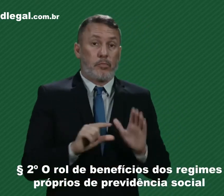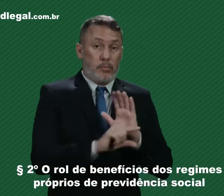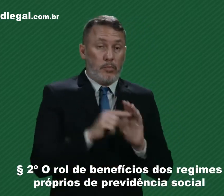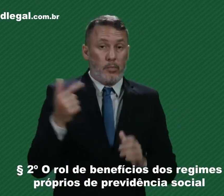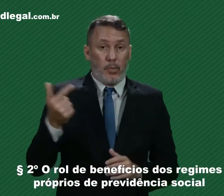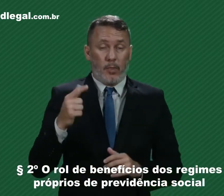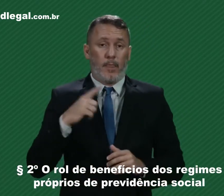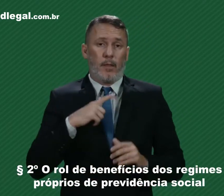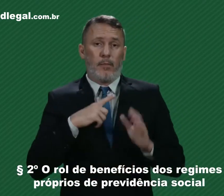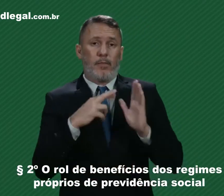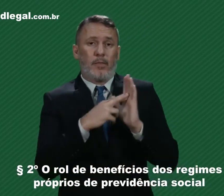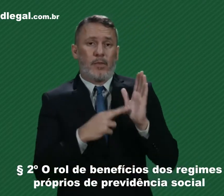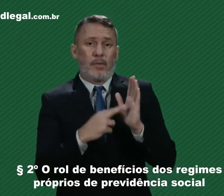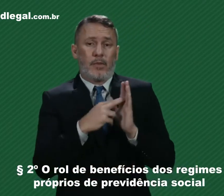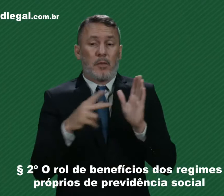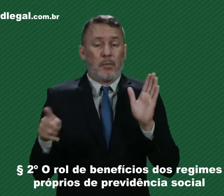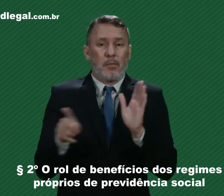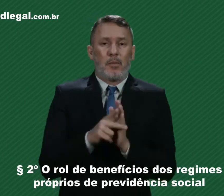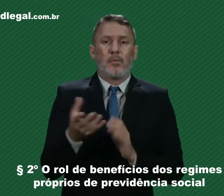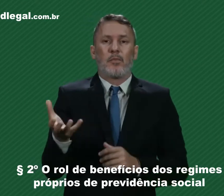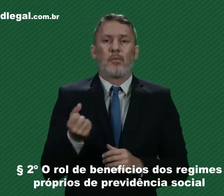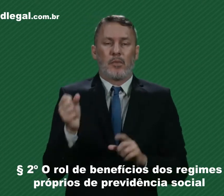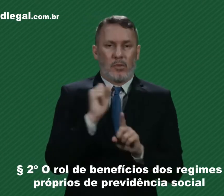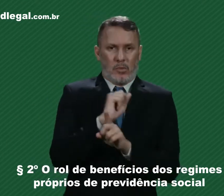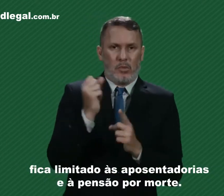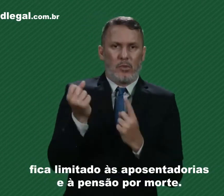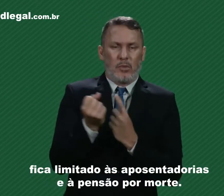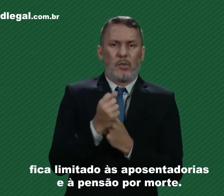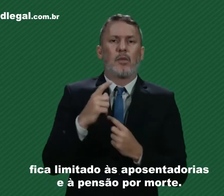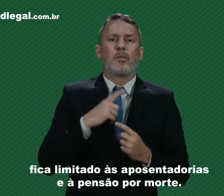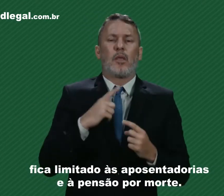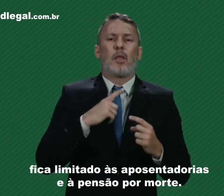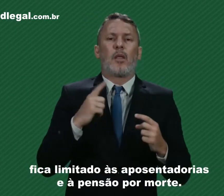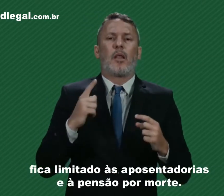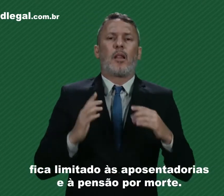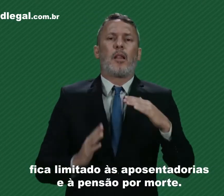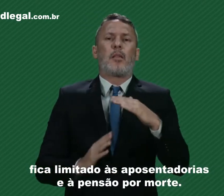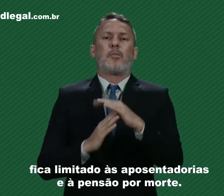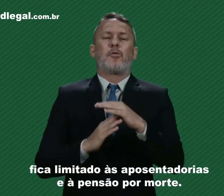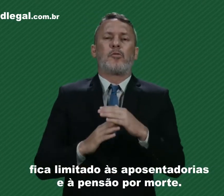de benefícios dos regimes próprios de previdência social fica